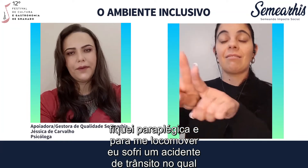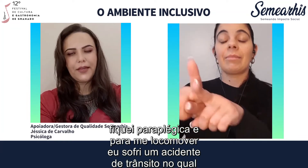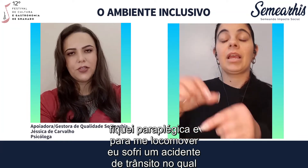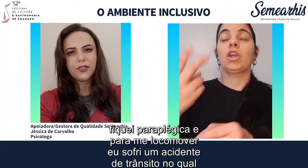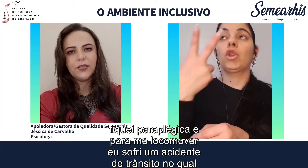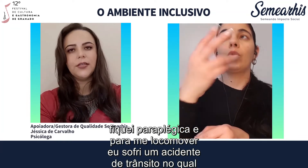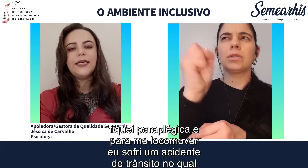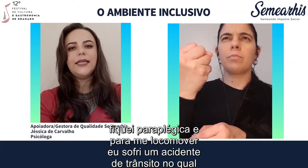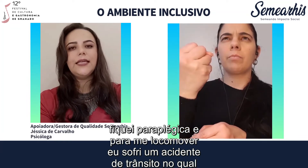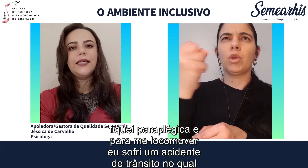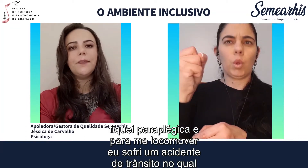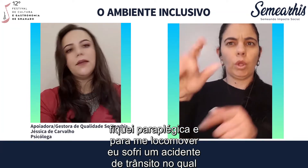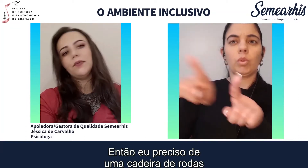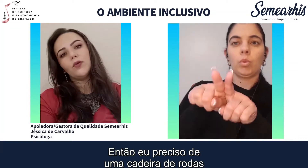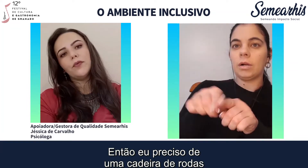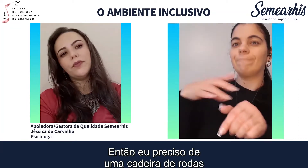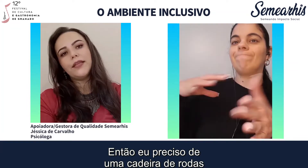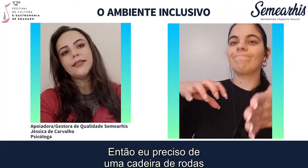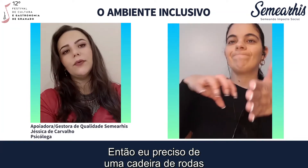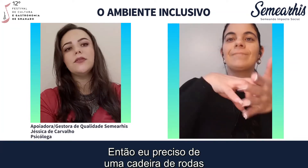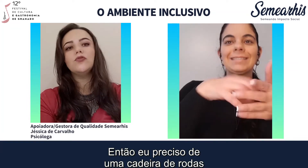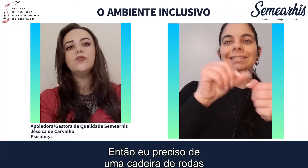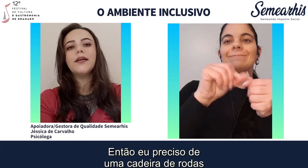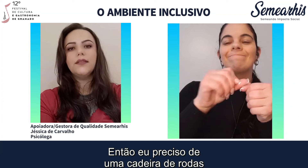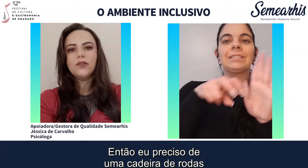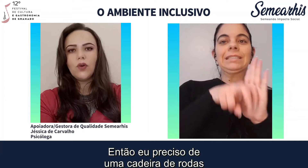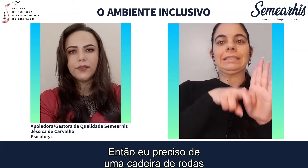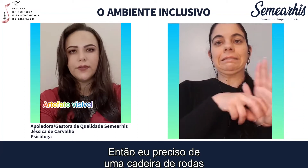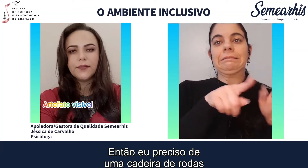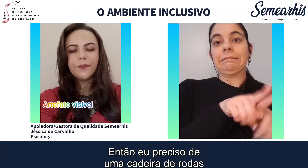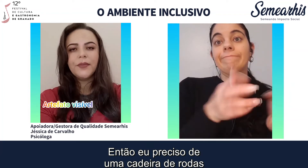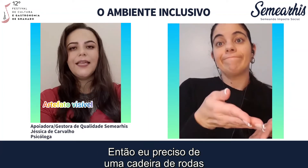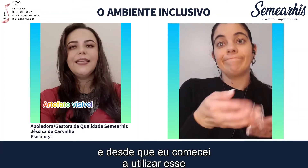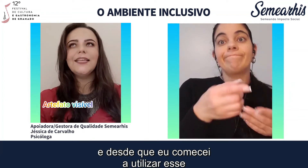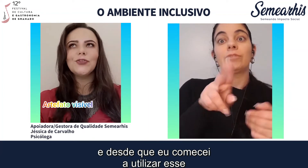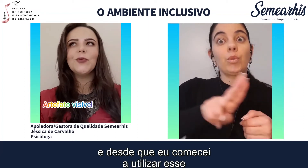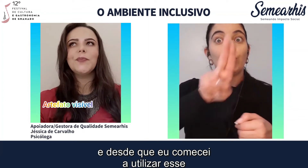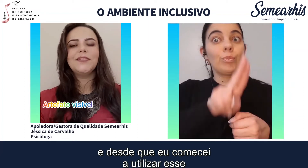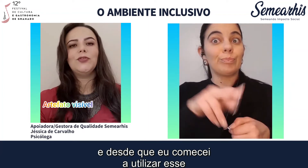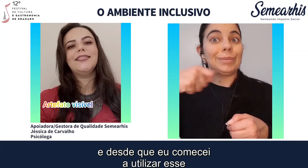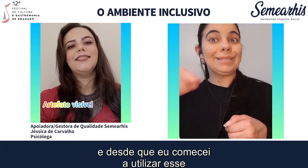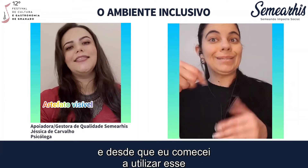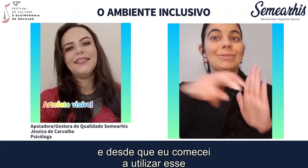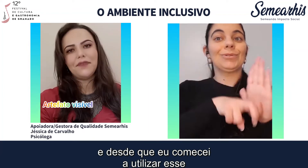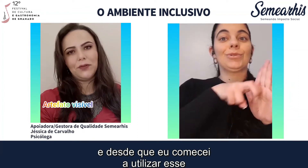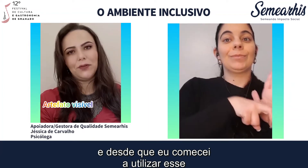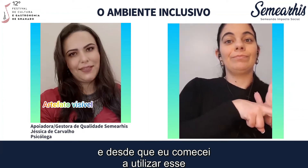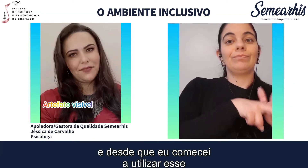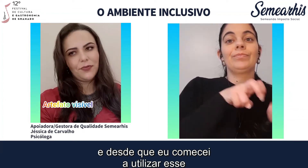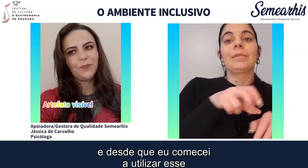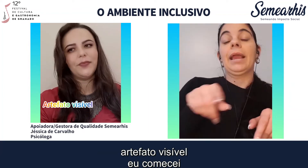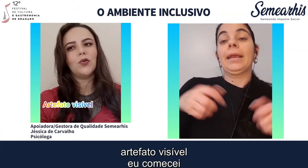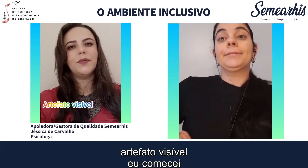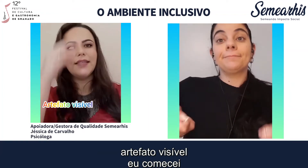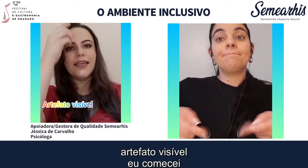fiquei paraplégica e para me locomover então eu preciso de uma cadeira de rodas. E desde que eu comecei a utilizar esse artefato